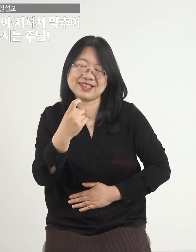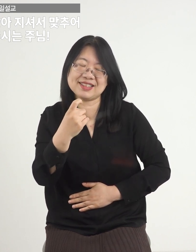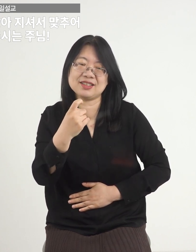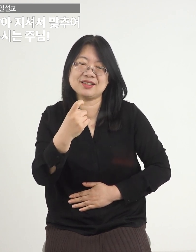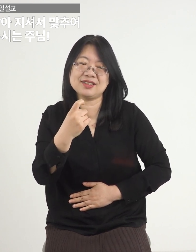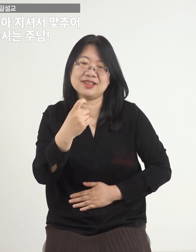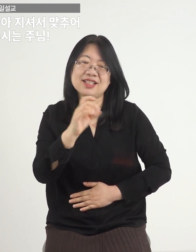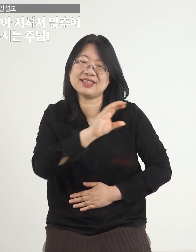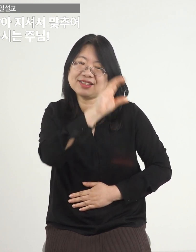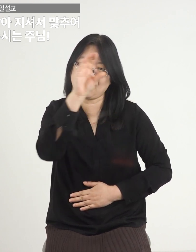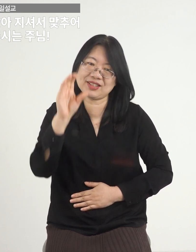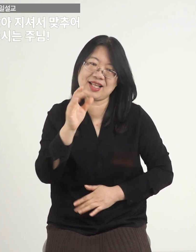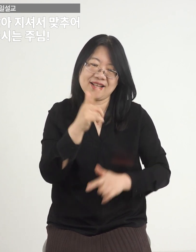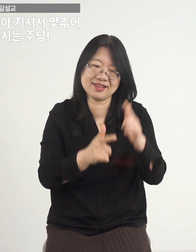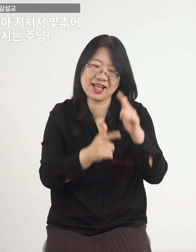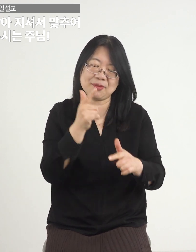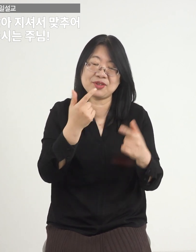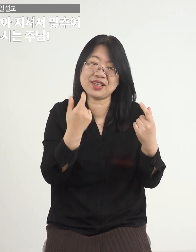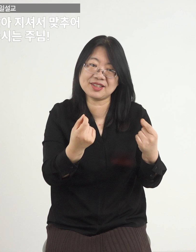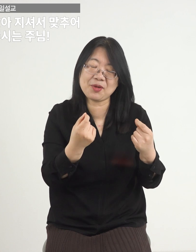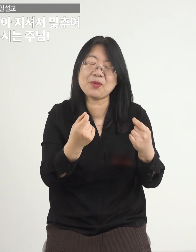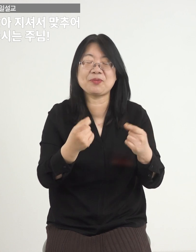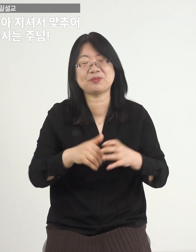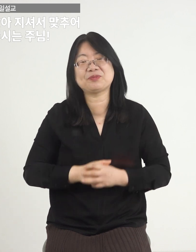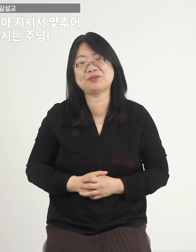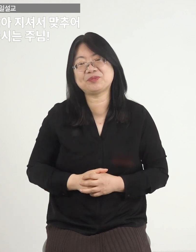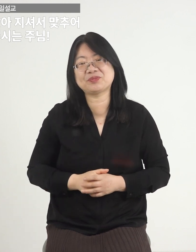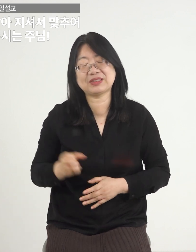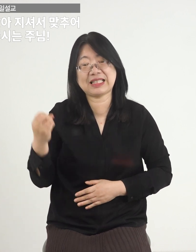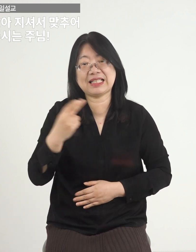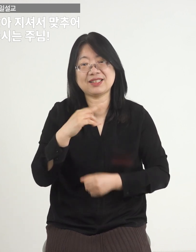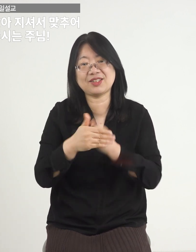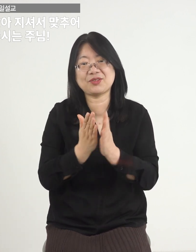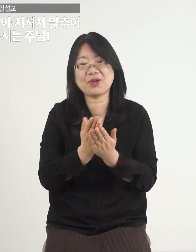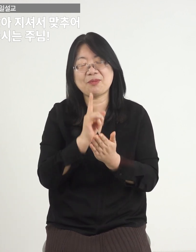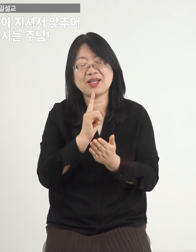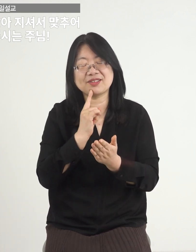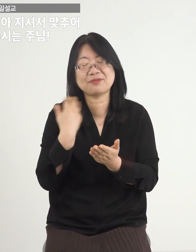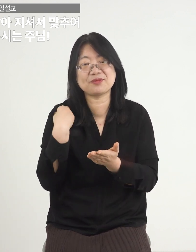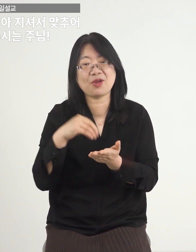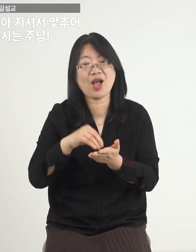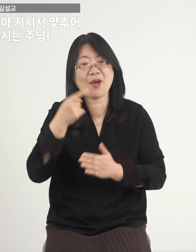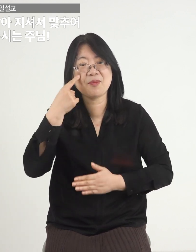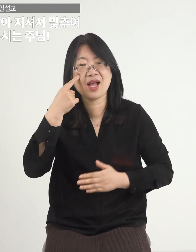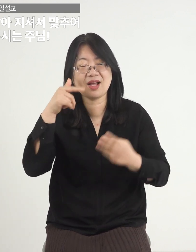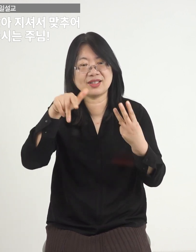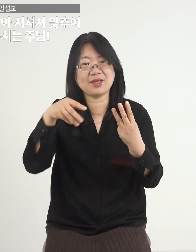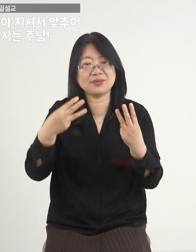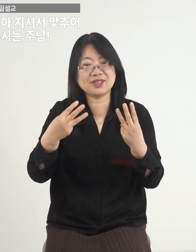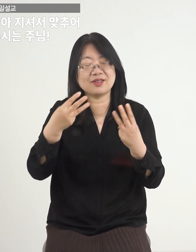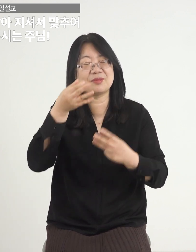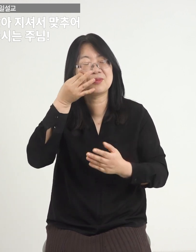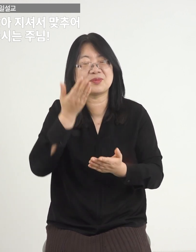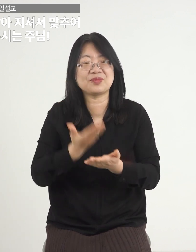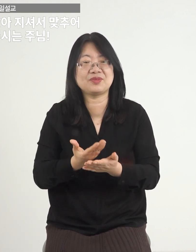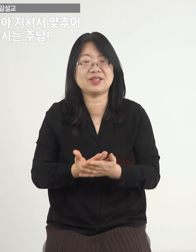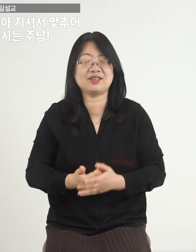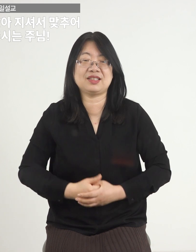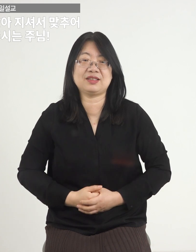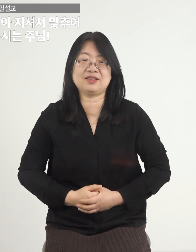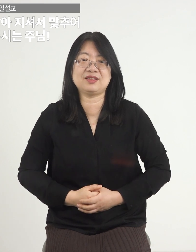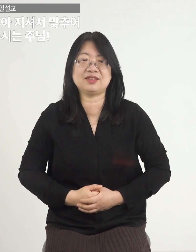말이에요. 뭐 좀 말이 샜지만 자 3절을 한번 보십시다. 3절